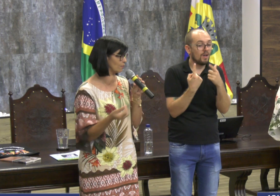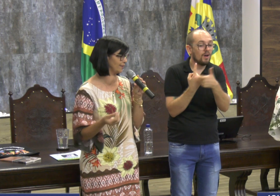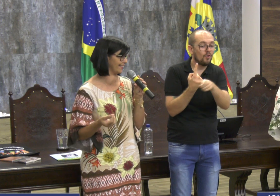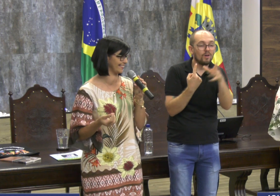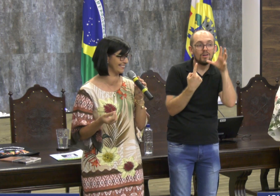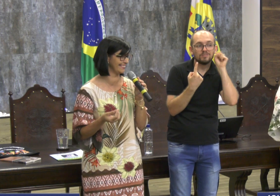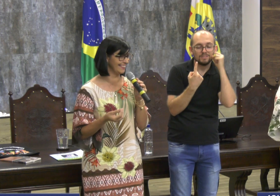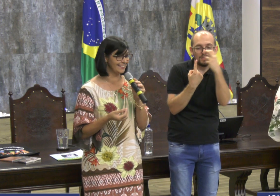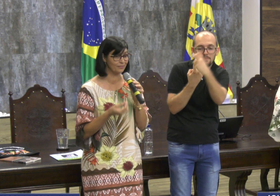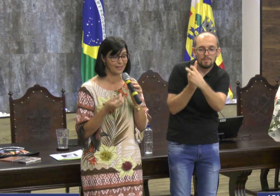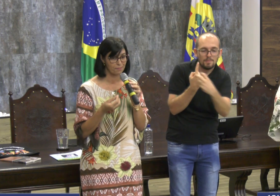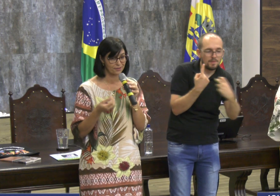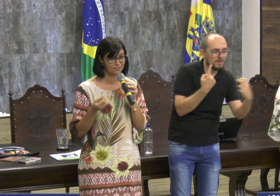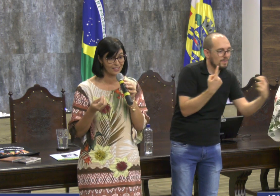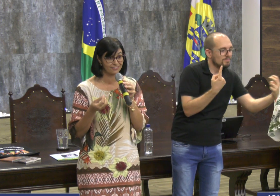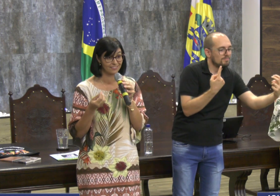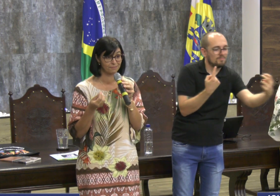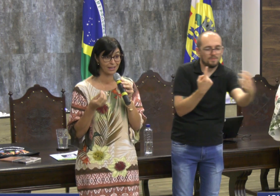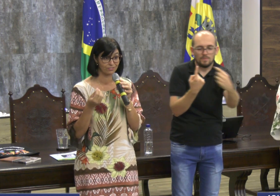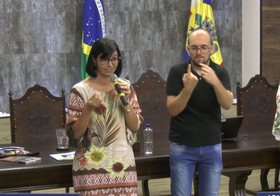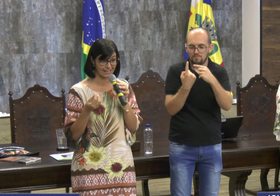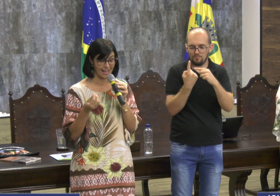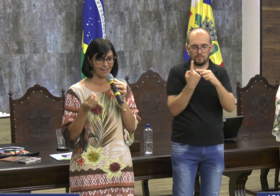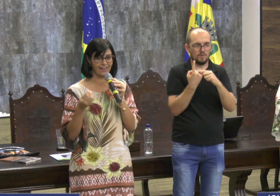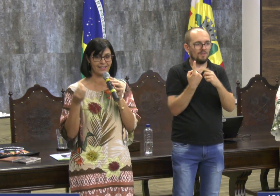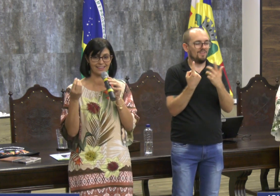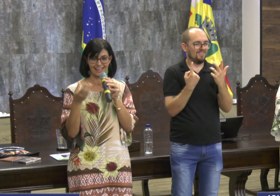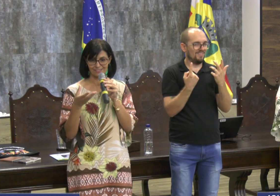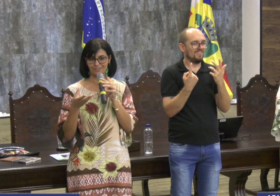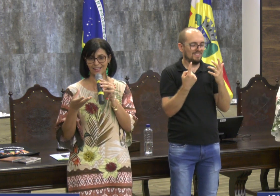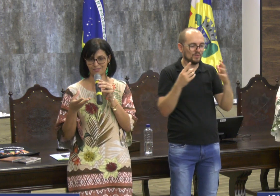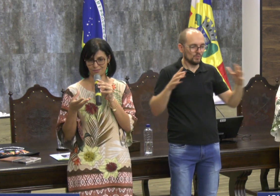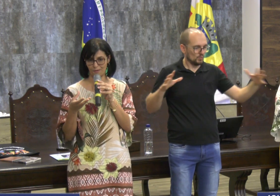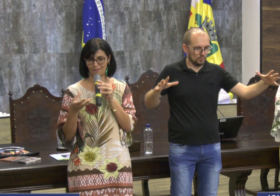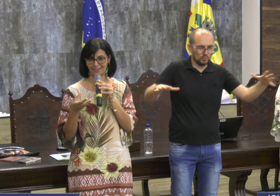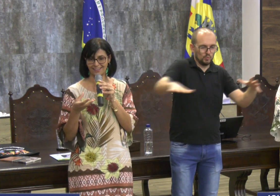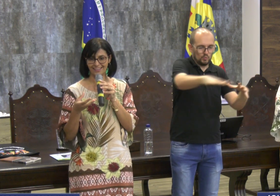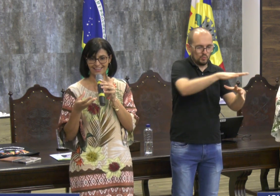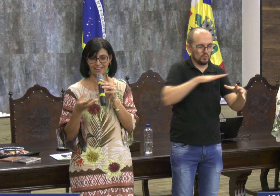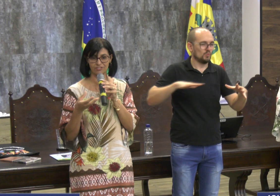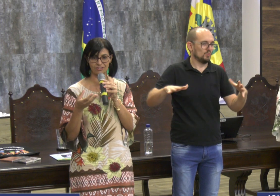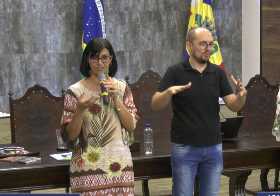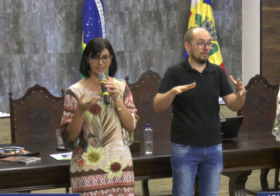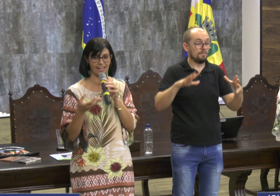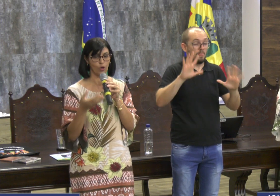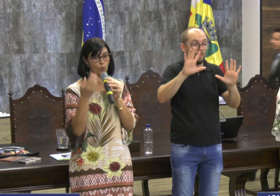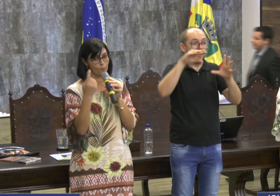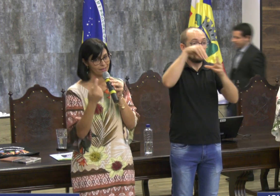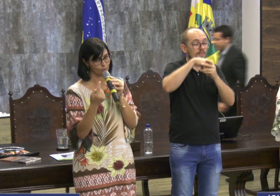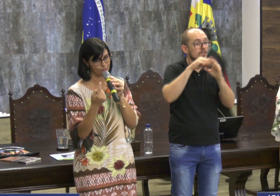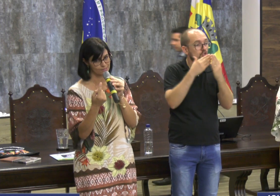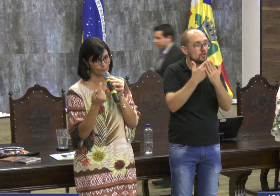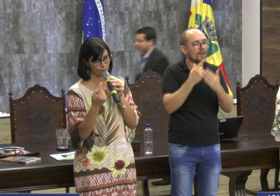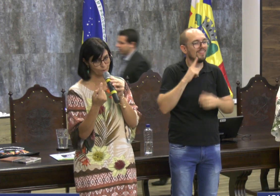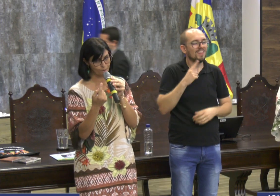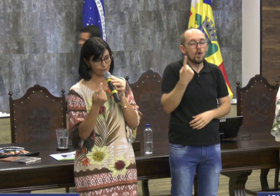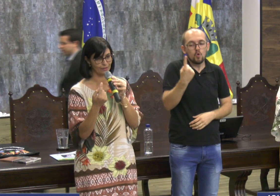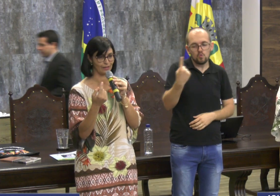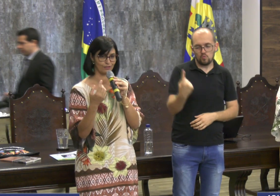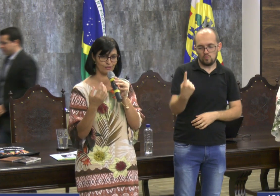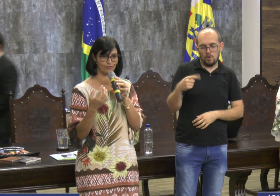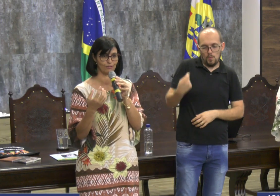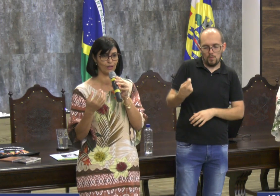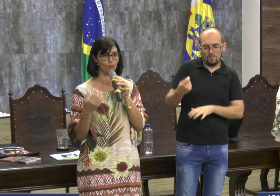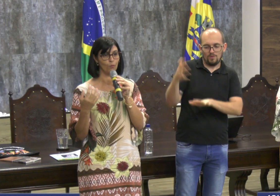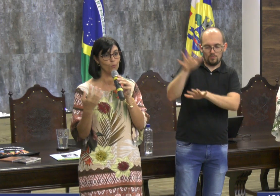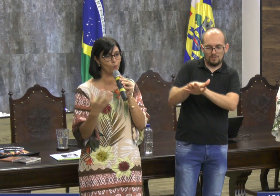criança é única. Não dá para a gente imaginar que dentro da escola, né, a gente tem uma inclusão e